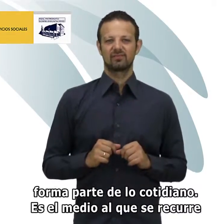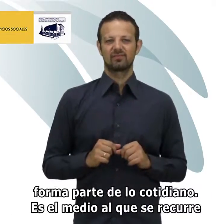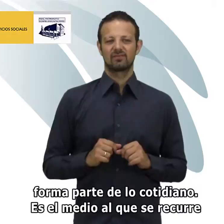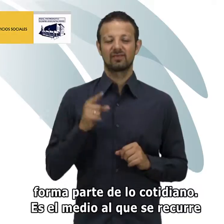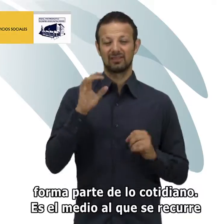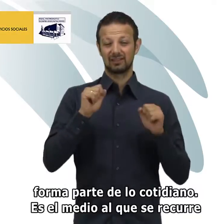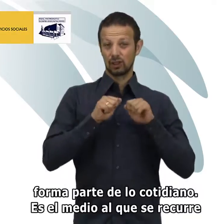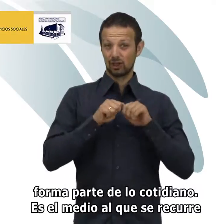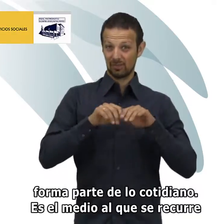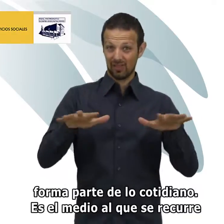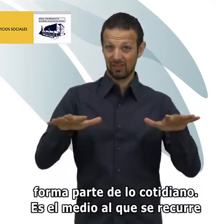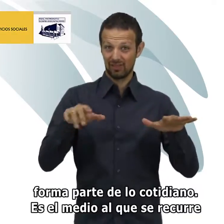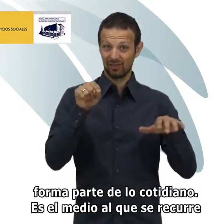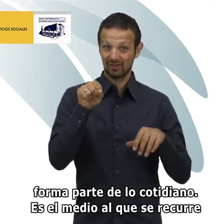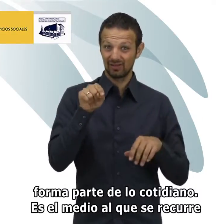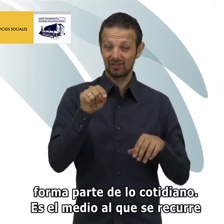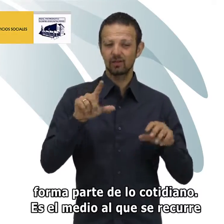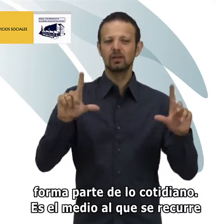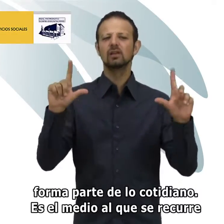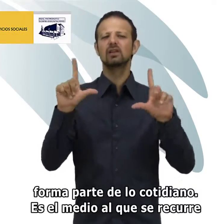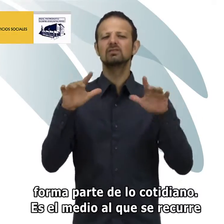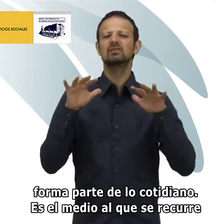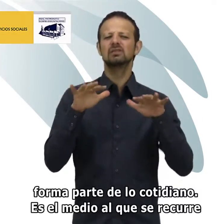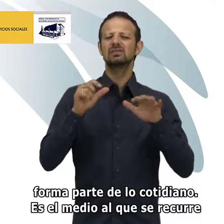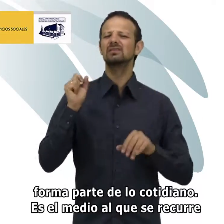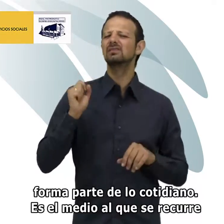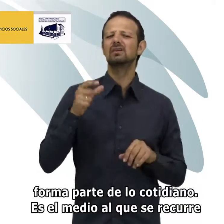Es el medio al que se recurre con mayor frecuencia en busca de información.